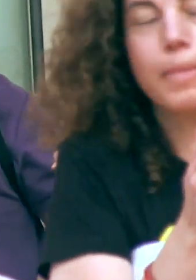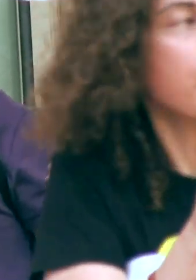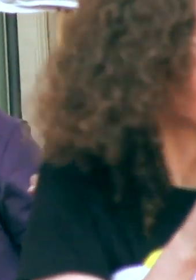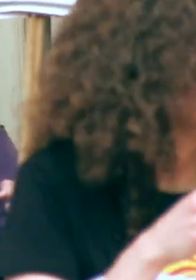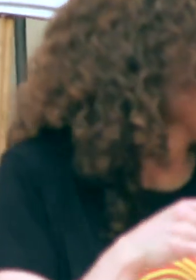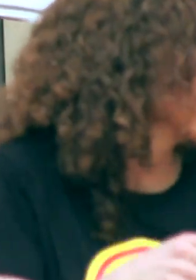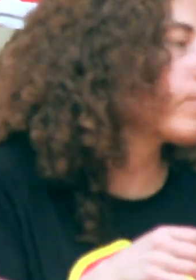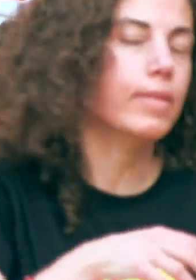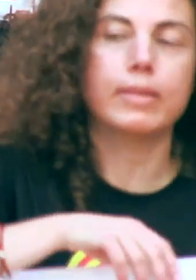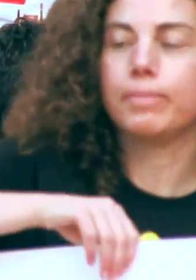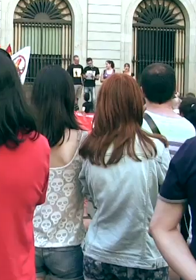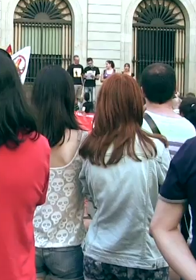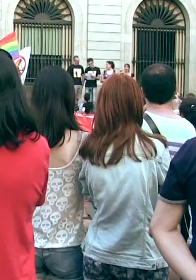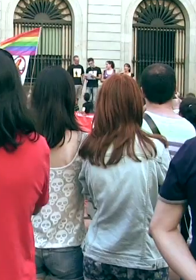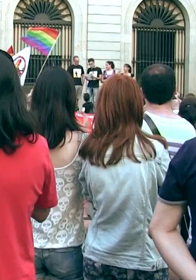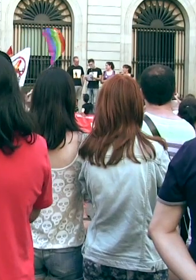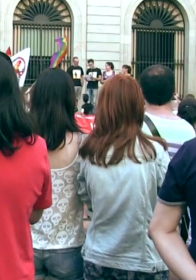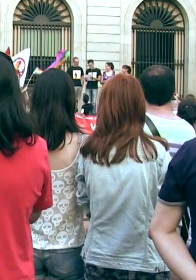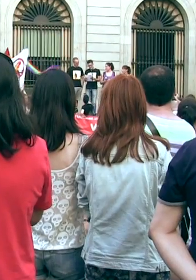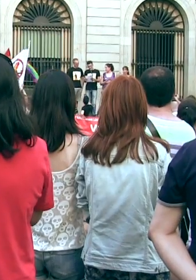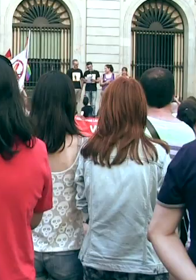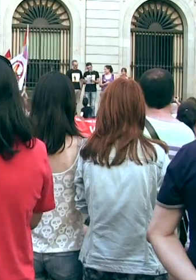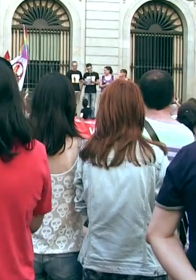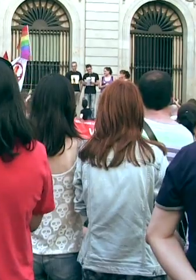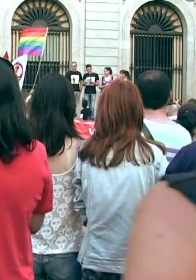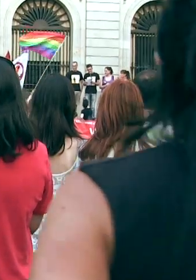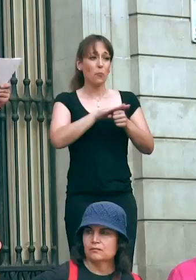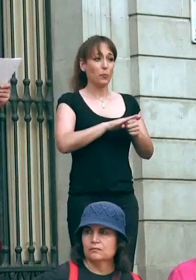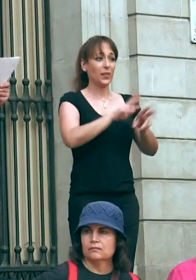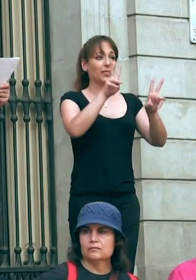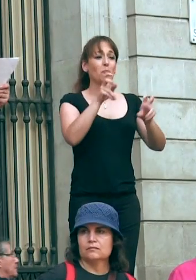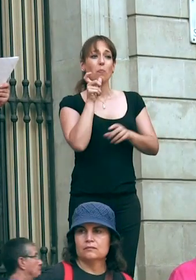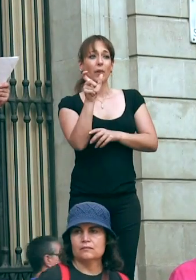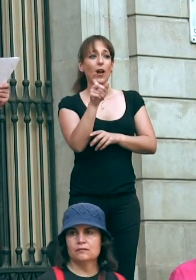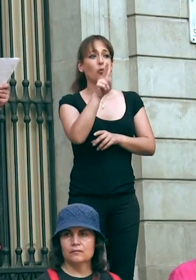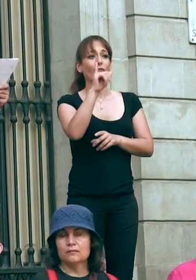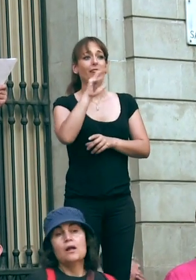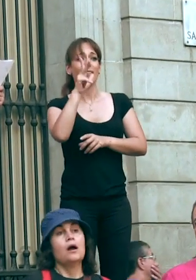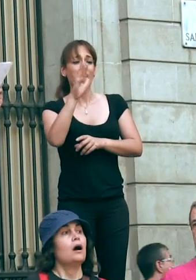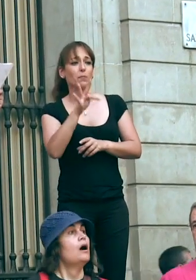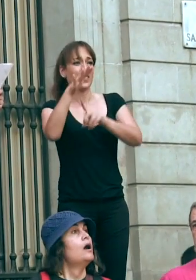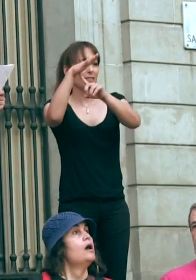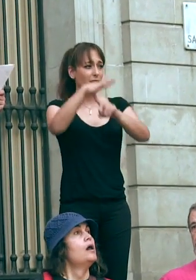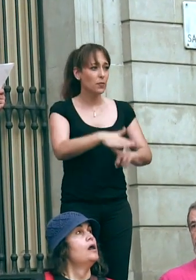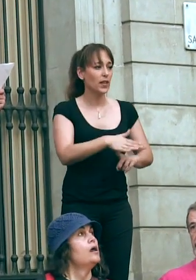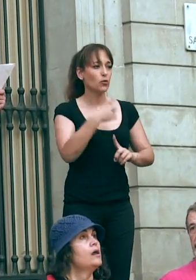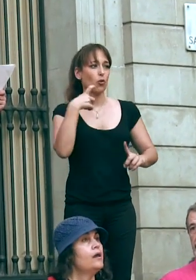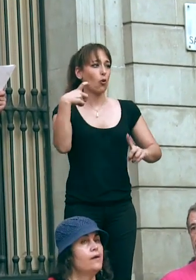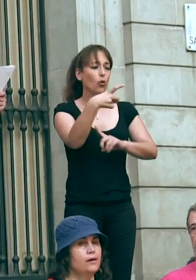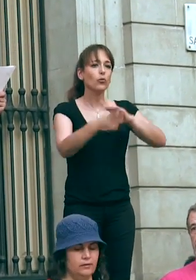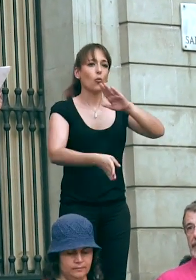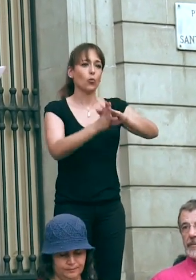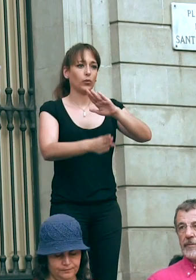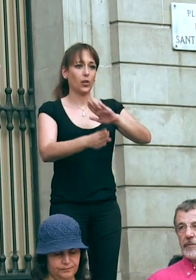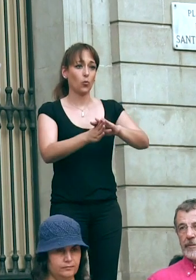En massa àmbits, l'estigma de l'UVIH, la discriminació i el rebuig continuen. També